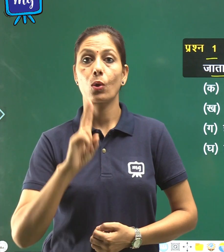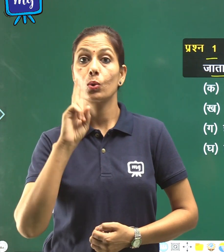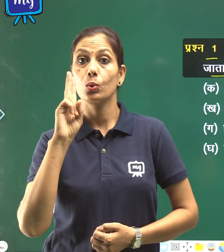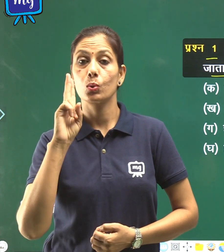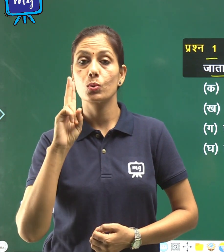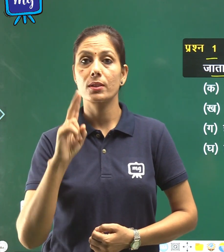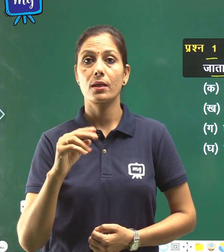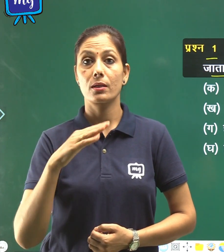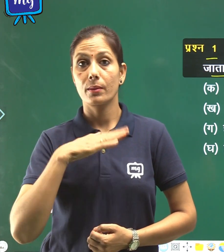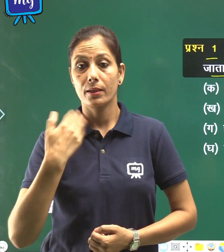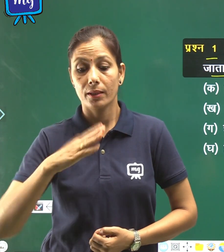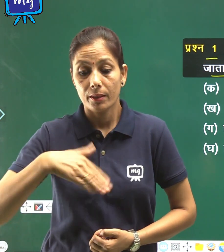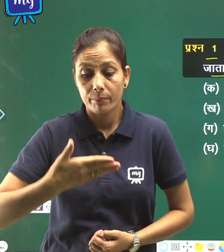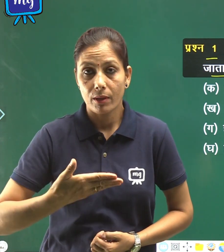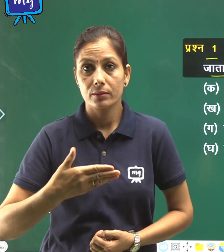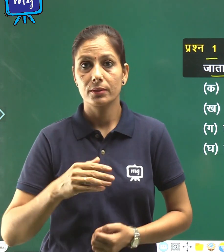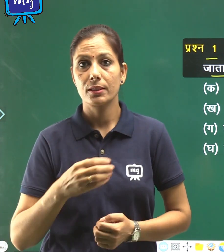दूसरा यमराज को,